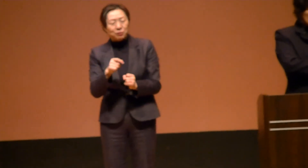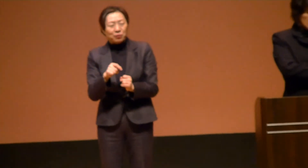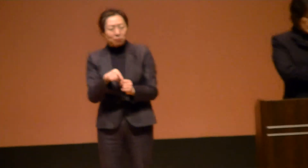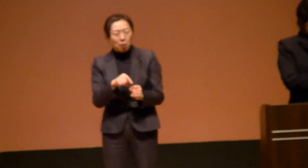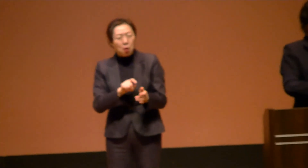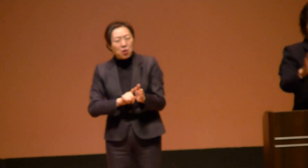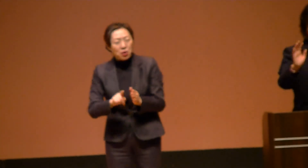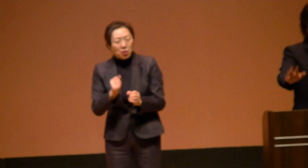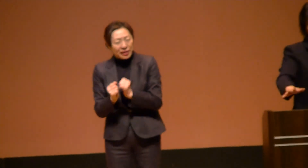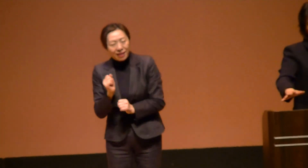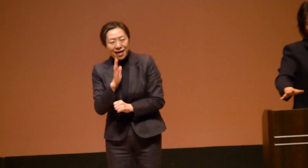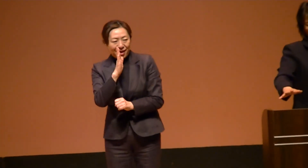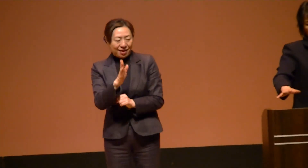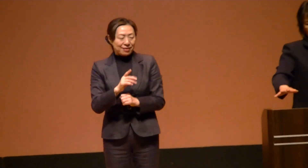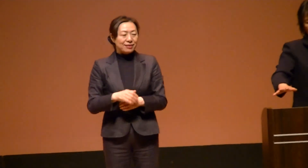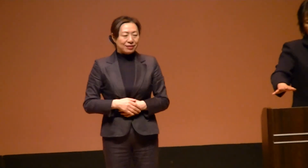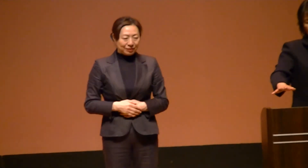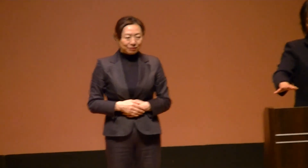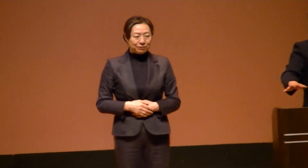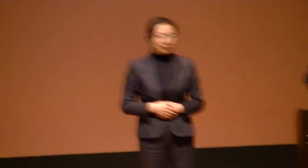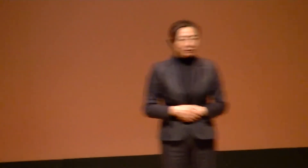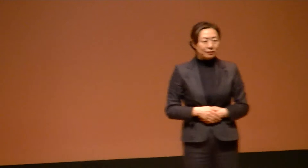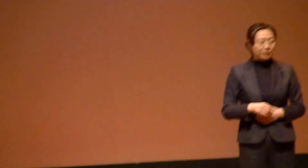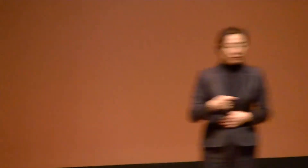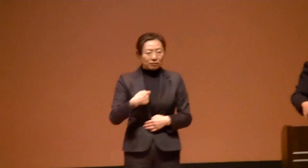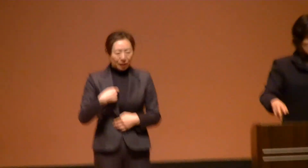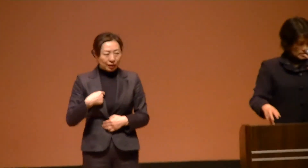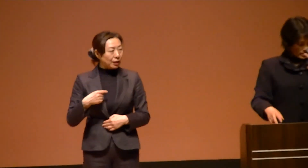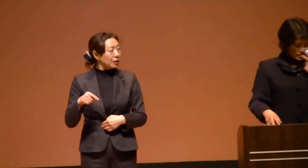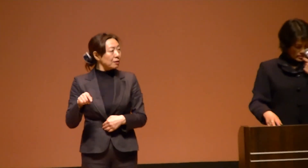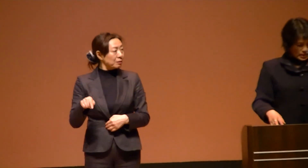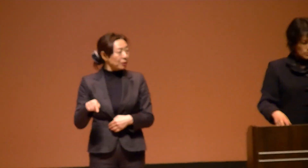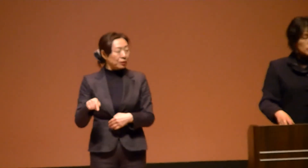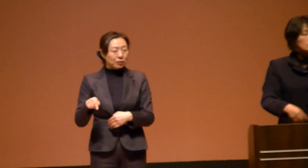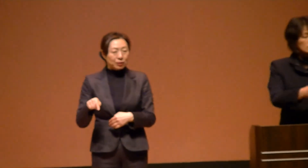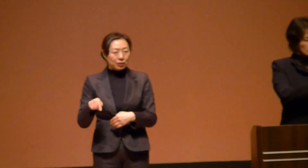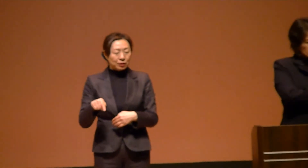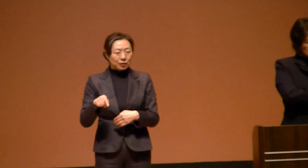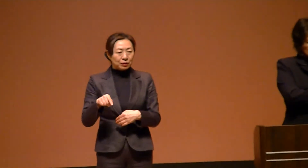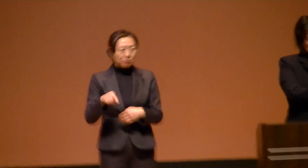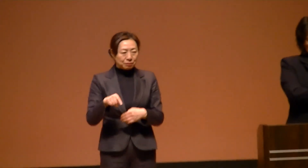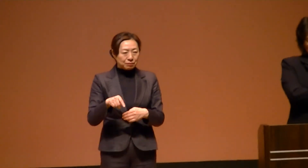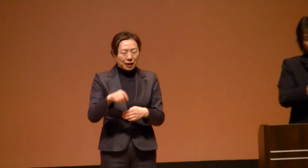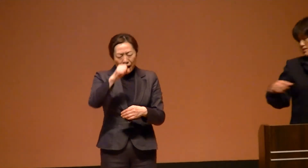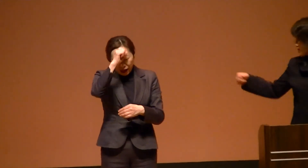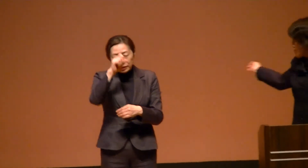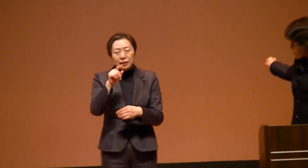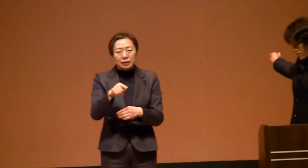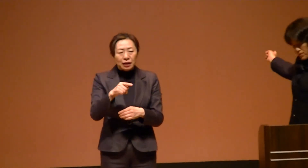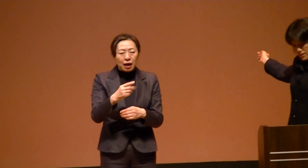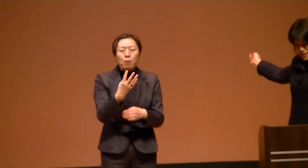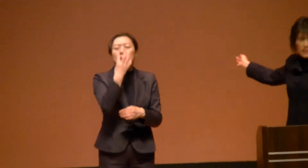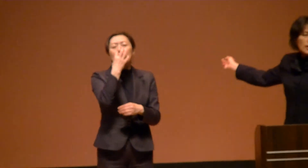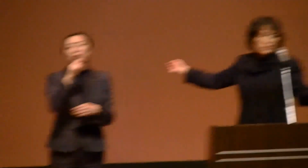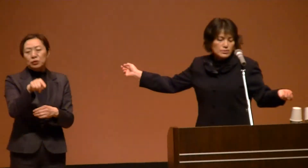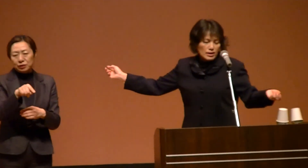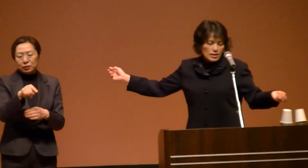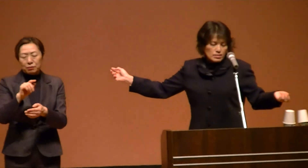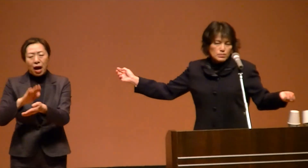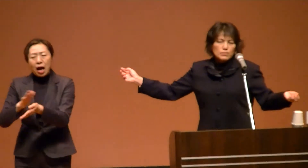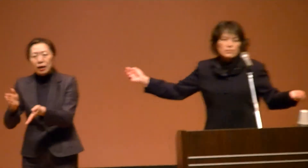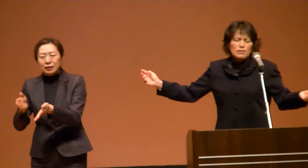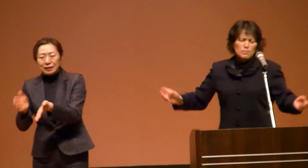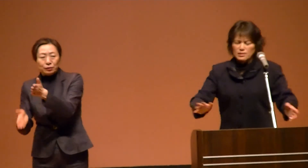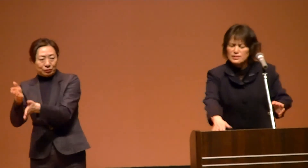で逃げて、私もそのお母さんが酸素してる時点で来てるので、ナースがそっちに行って ないので